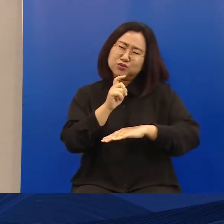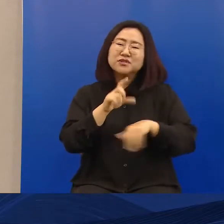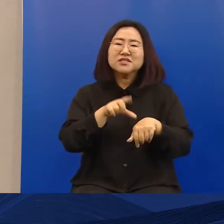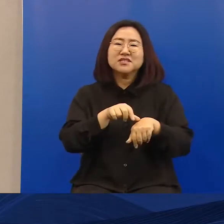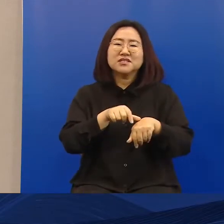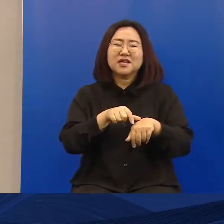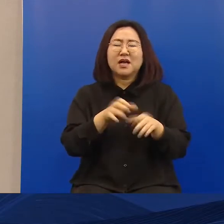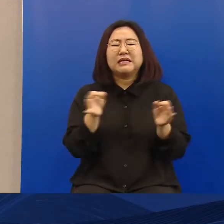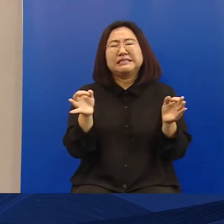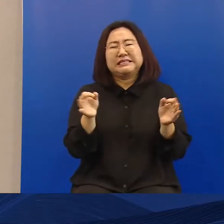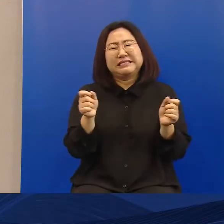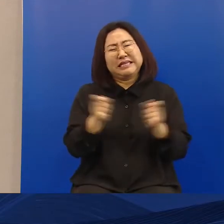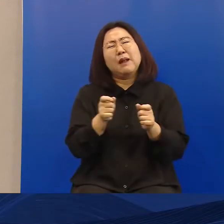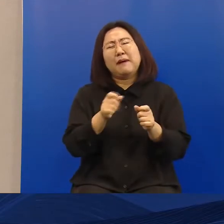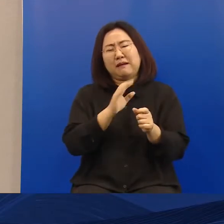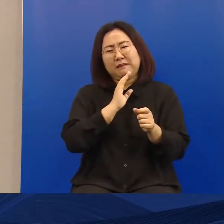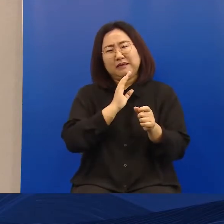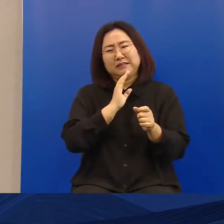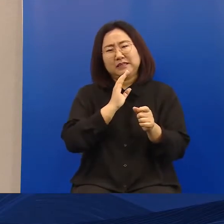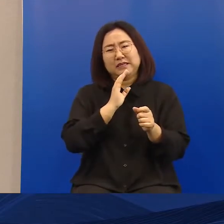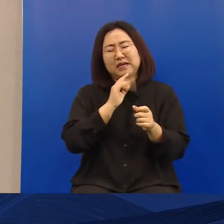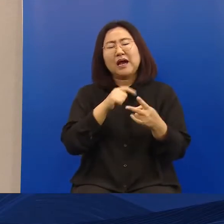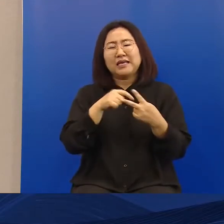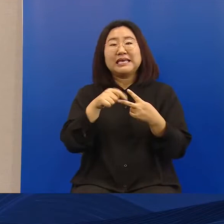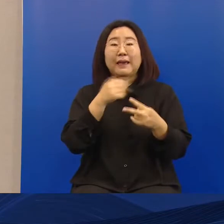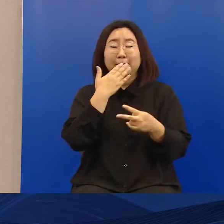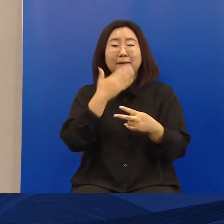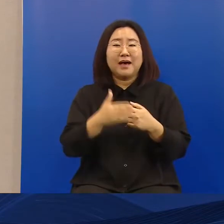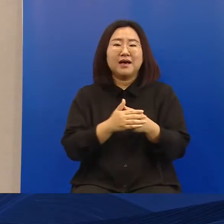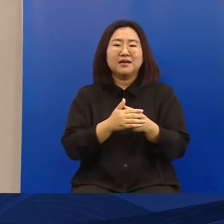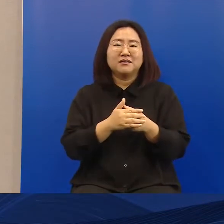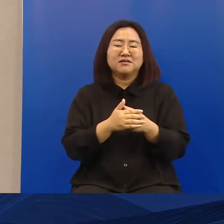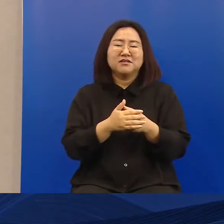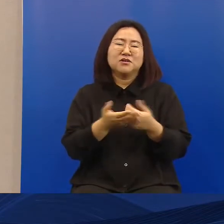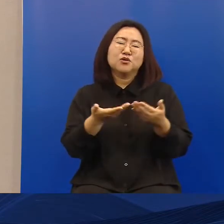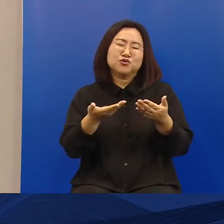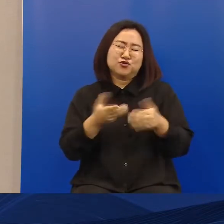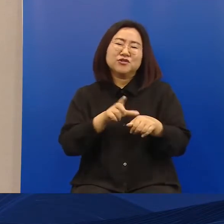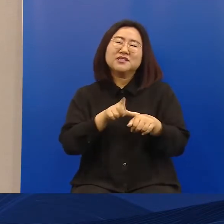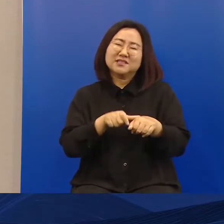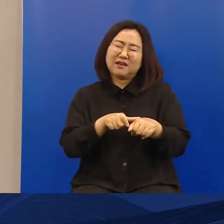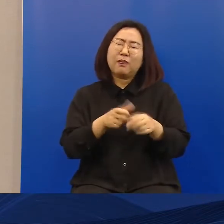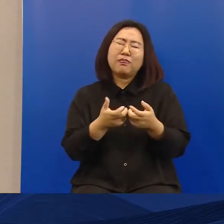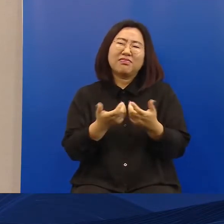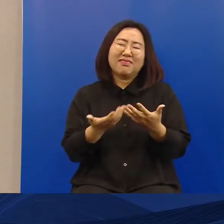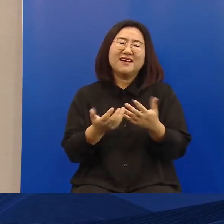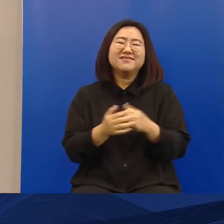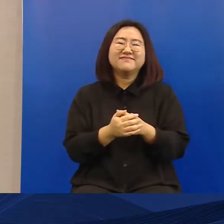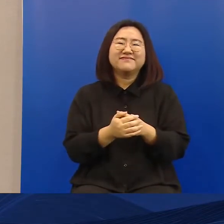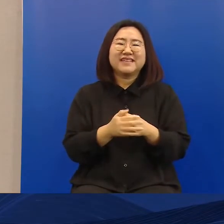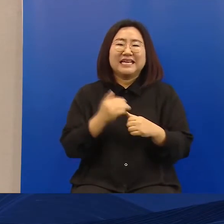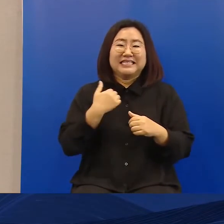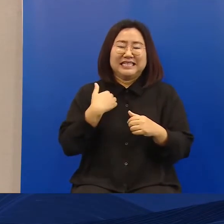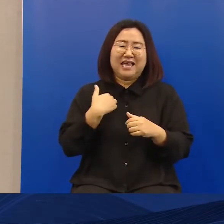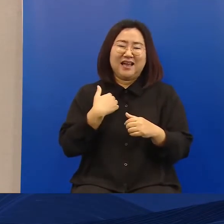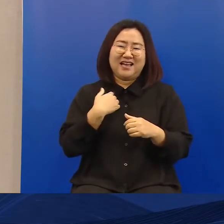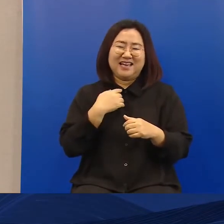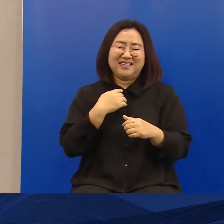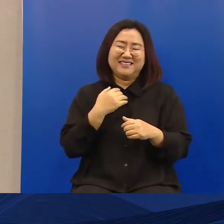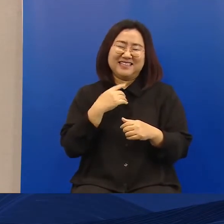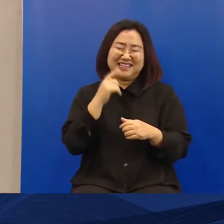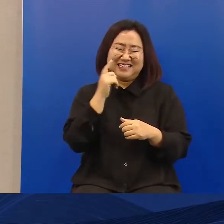시간이 상당히 짧죠. 충분히 이해는 합니다만은 주어진 이 시간이기 때문에 이렇게 좌장이